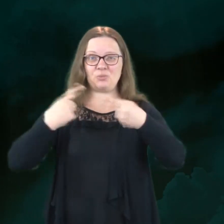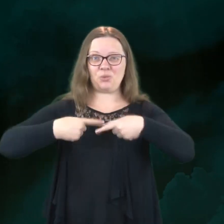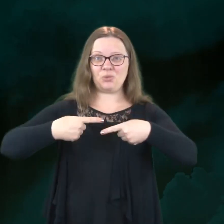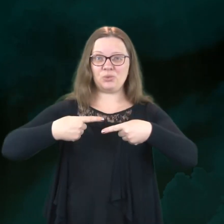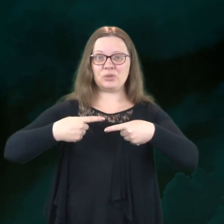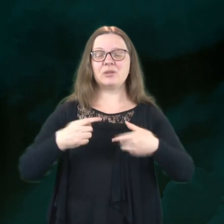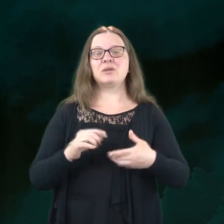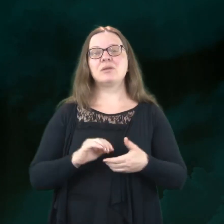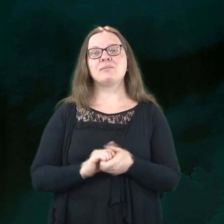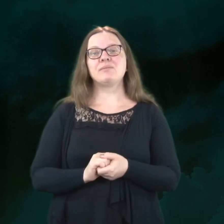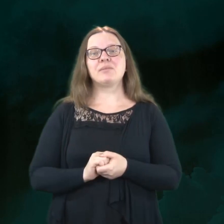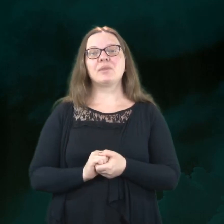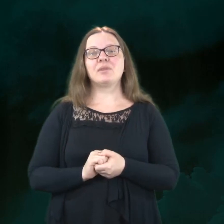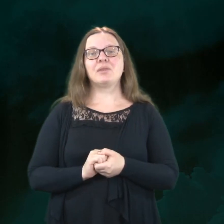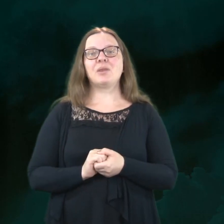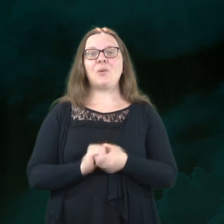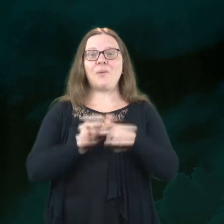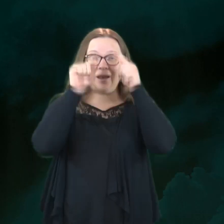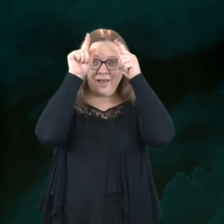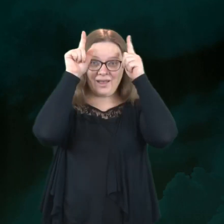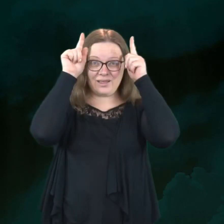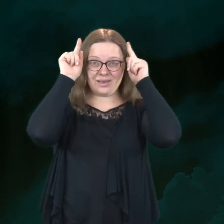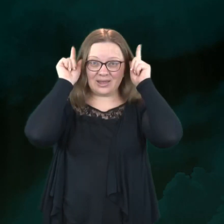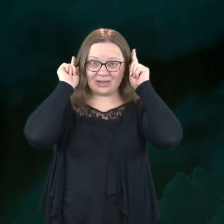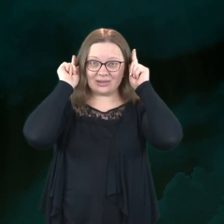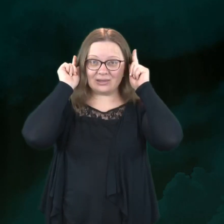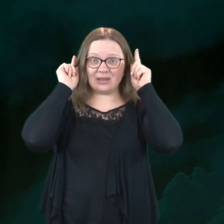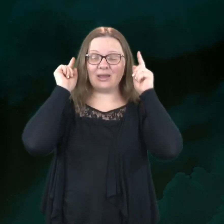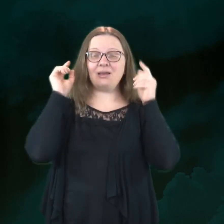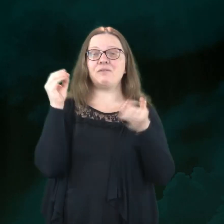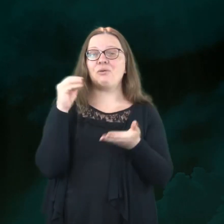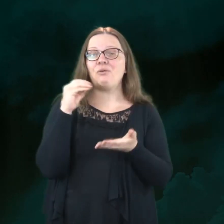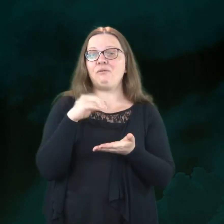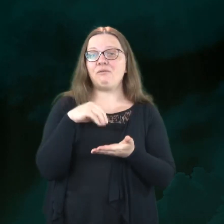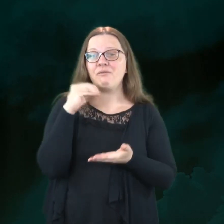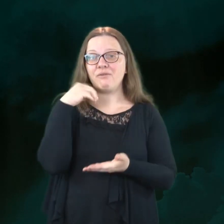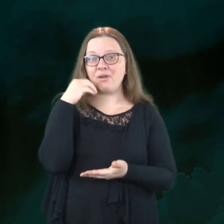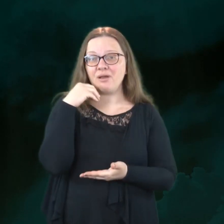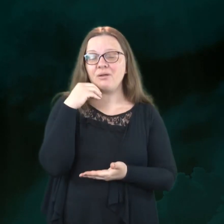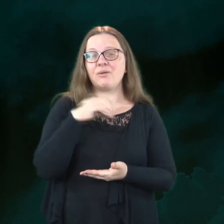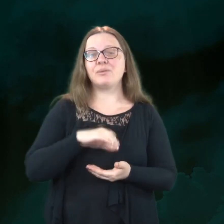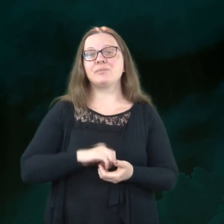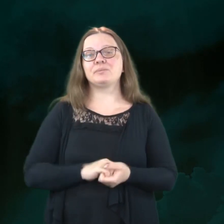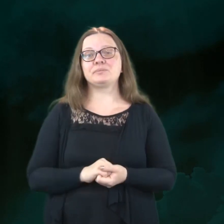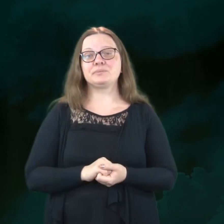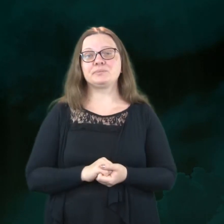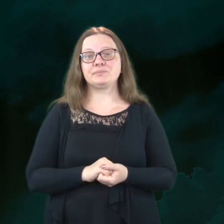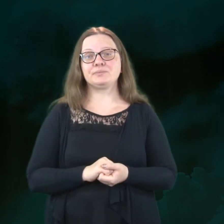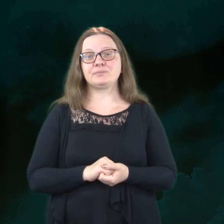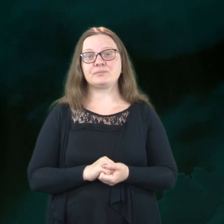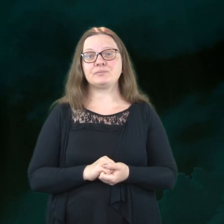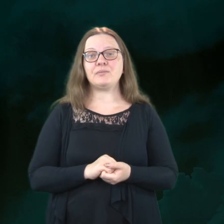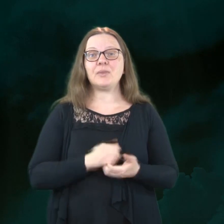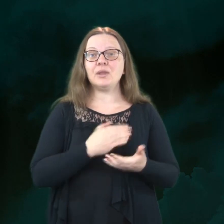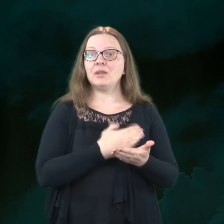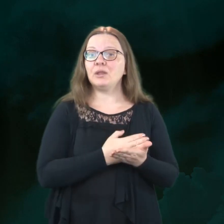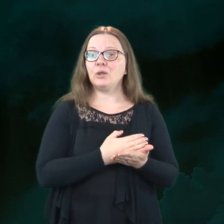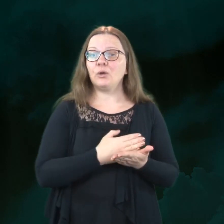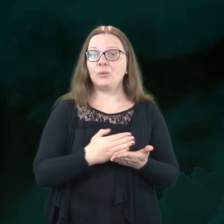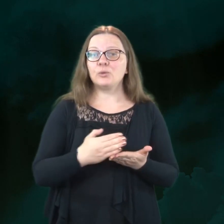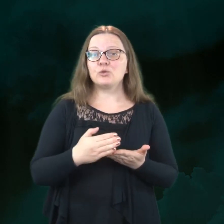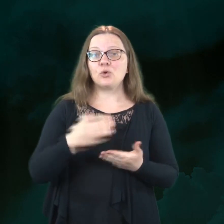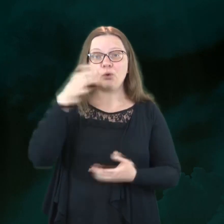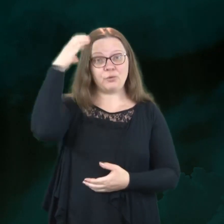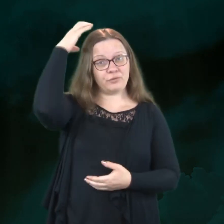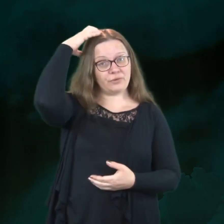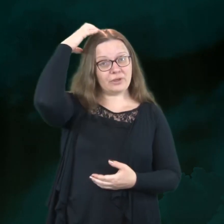a Grécia, né, do período clássico. Aí veio da Macedônia o rei Filipe II